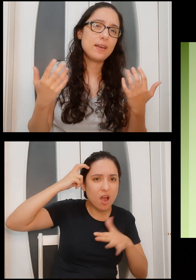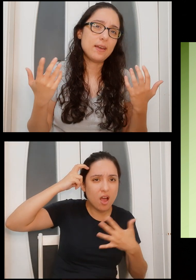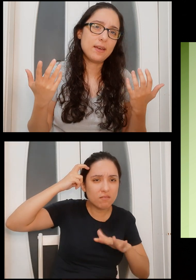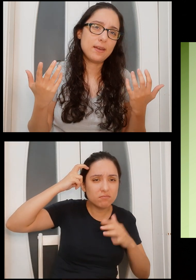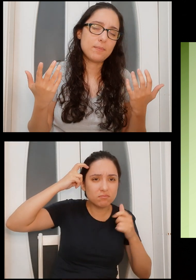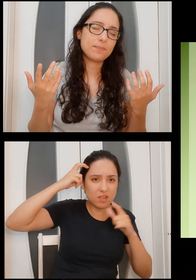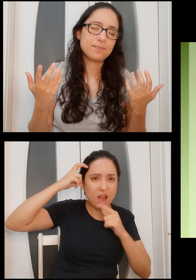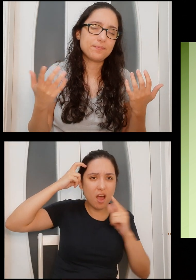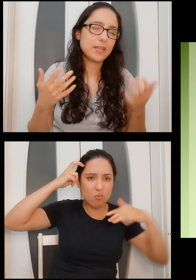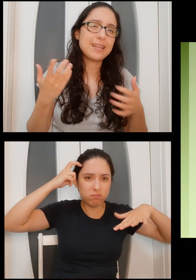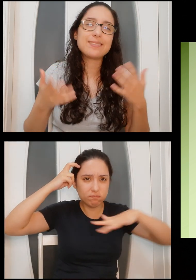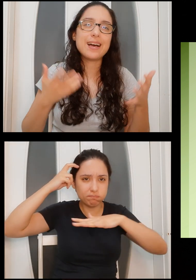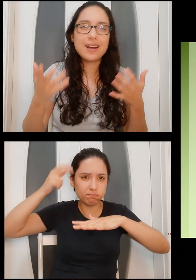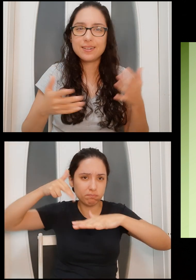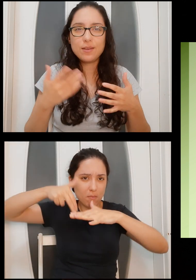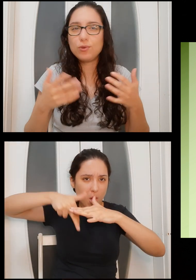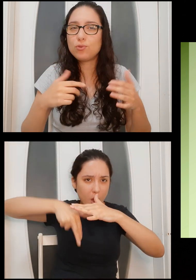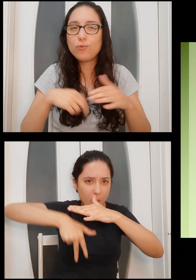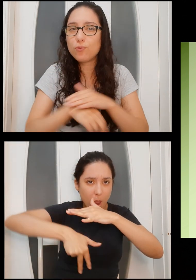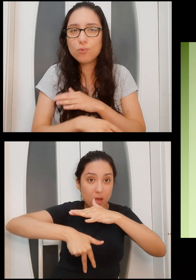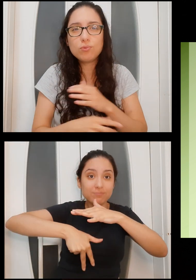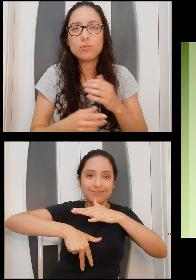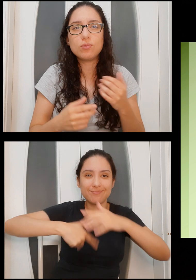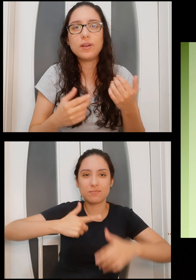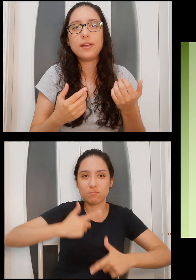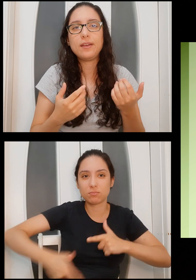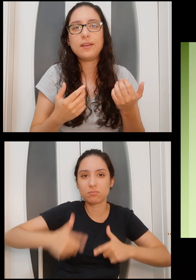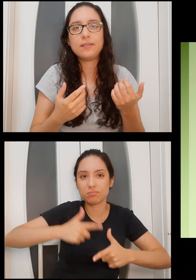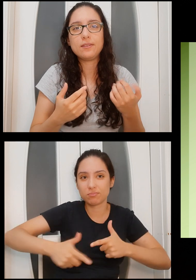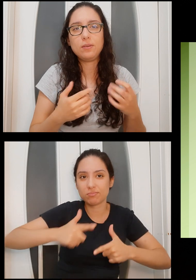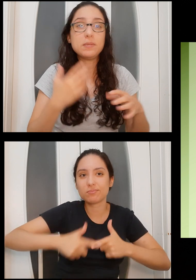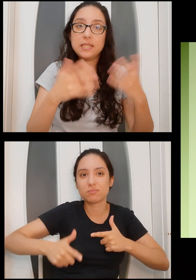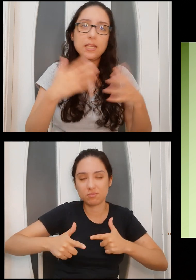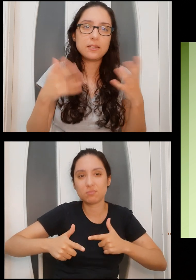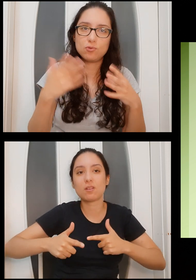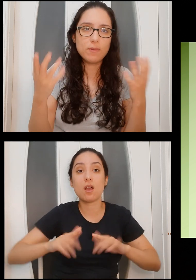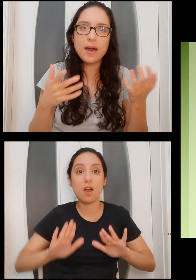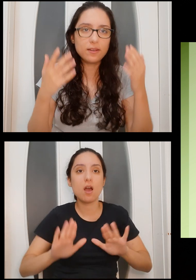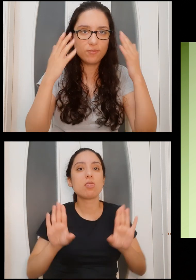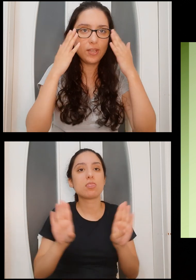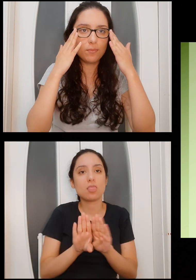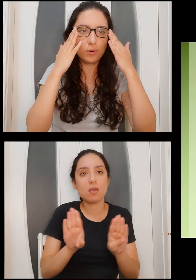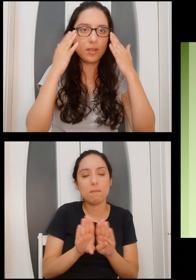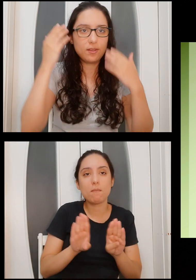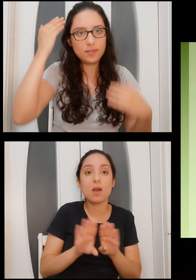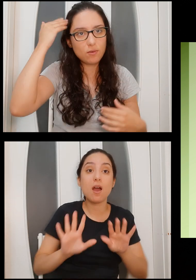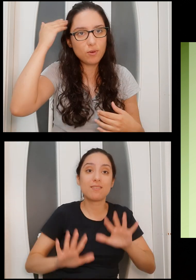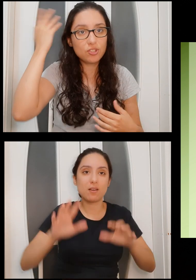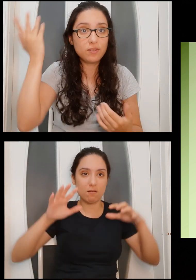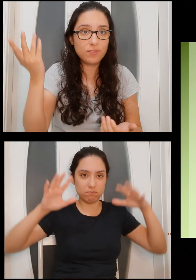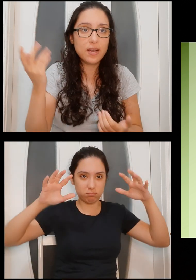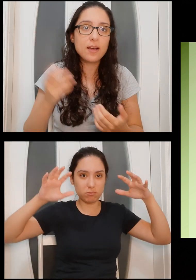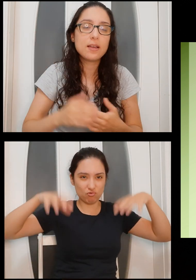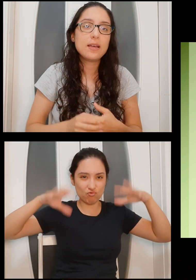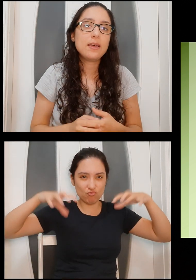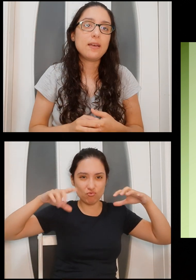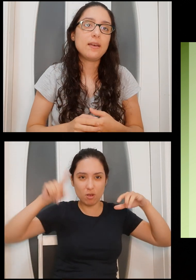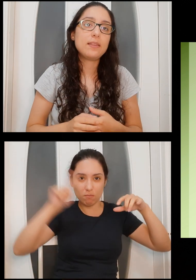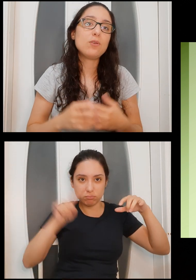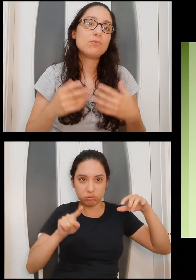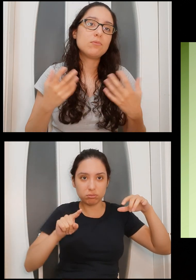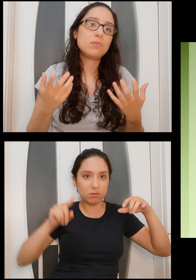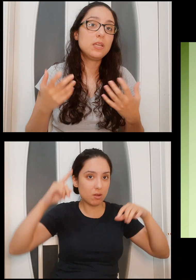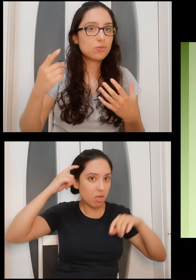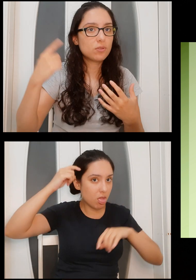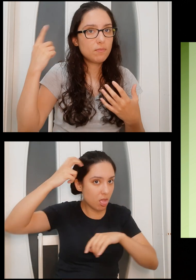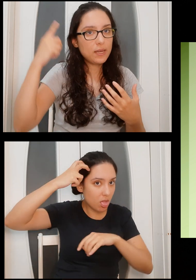pode nadar, né, muito fundo em piscinas, no mar, enfim, porque senão pode danificar.